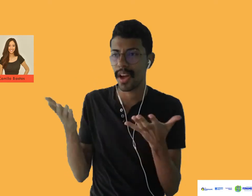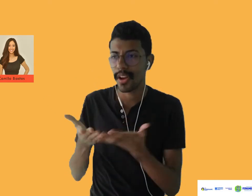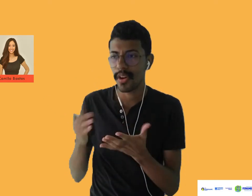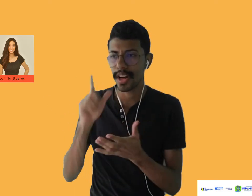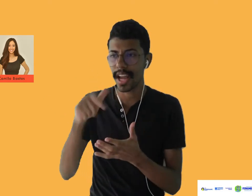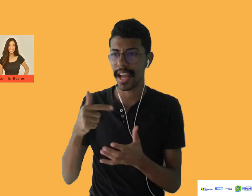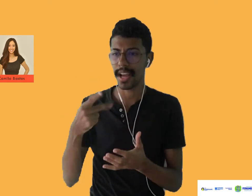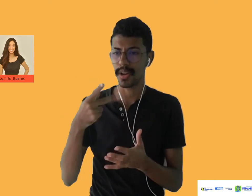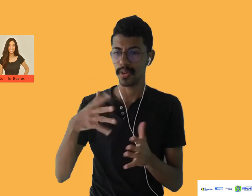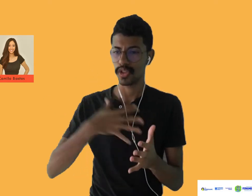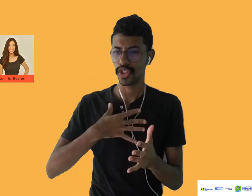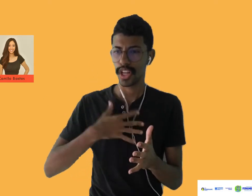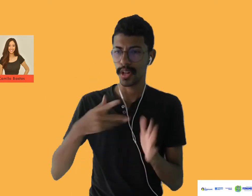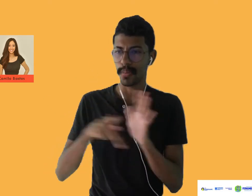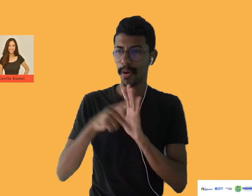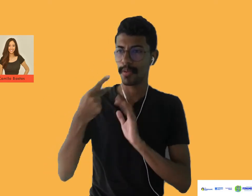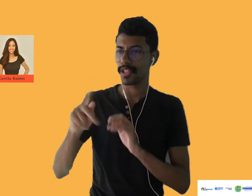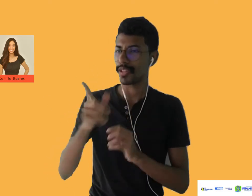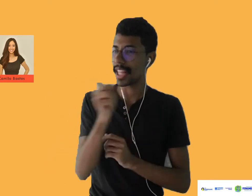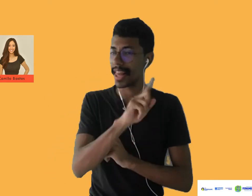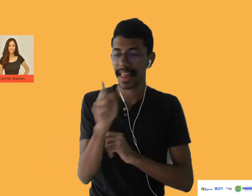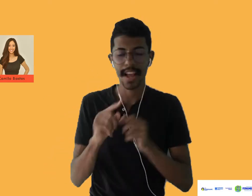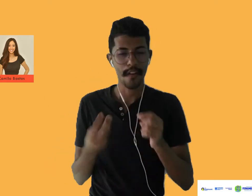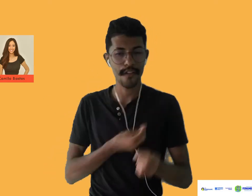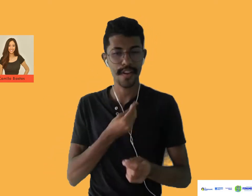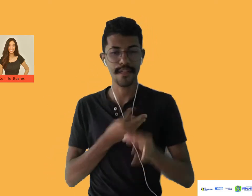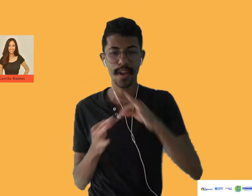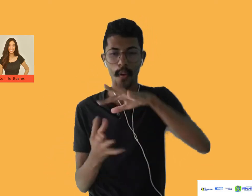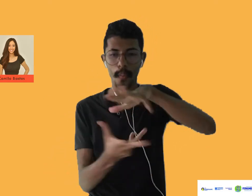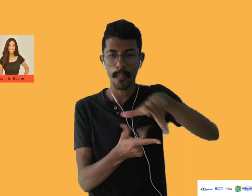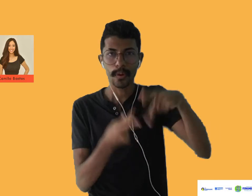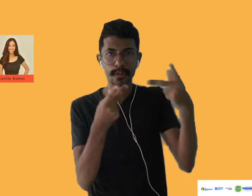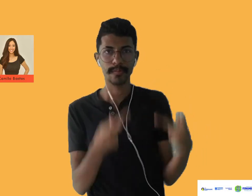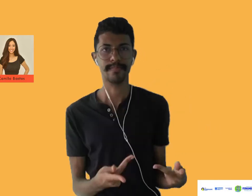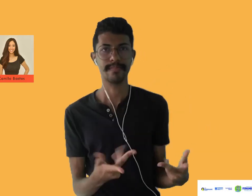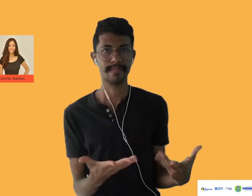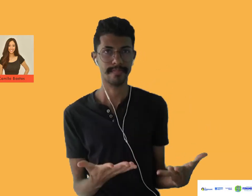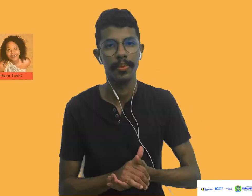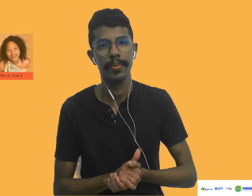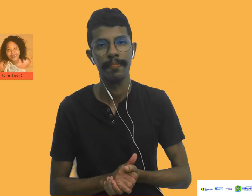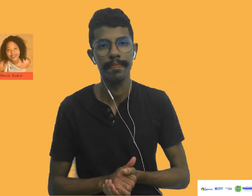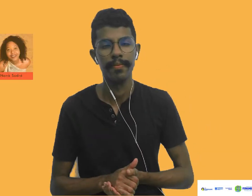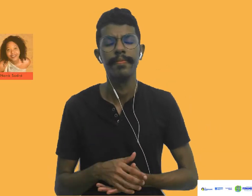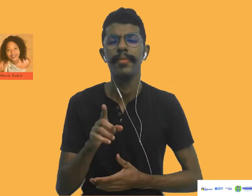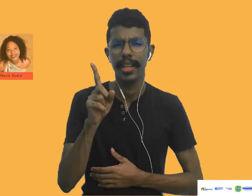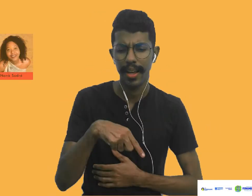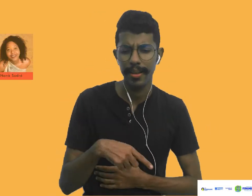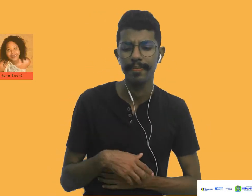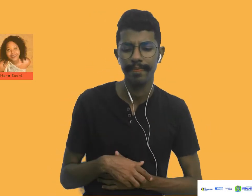Eu queria lembro demais. saber se essa tua fala de agora é a tua maneira de não viver esse mundo.